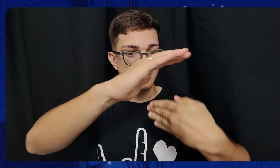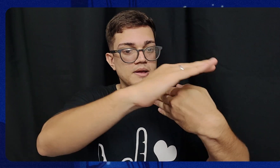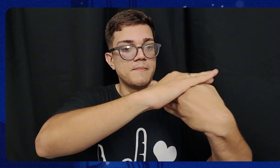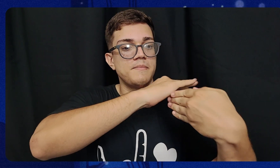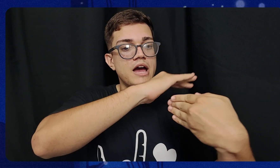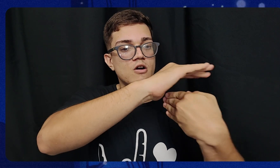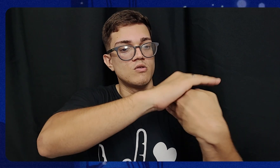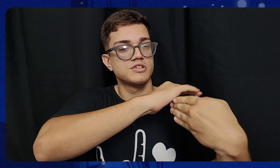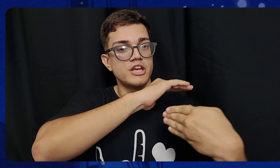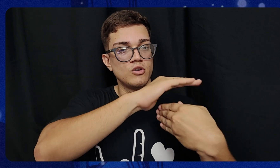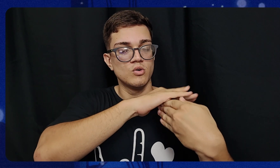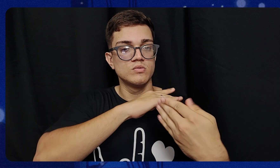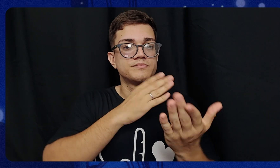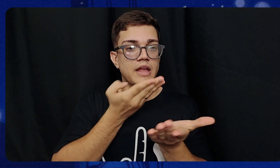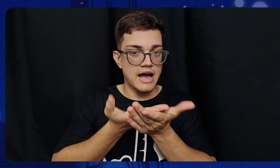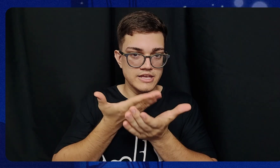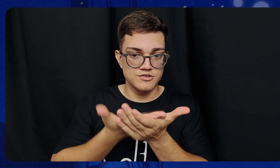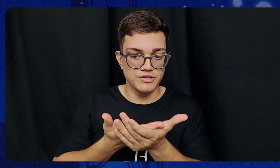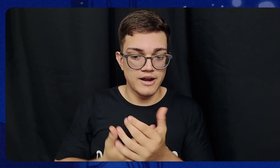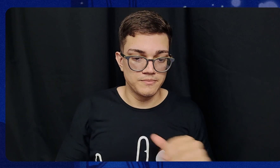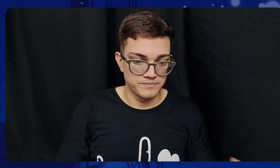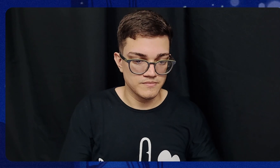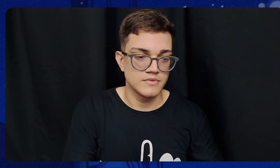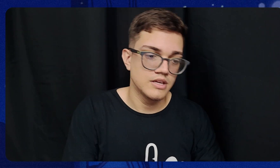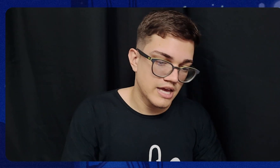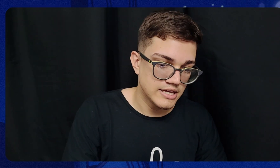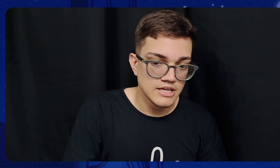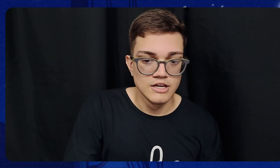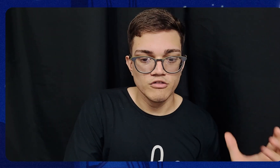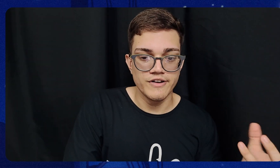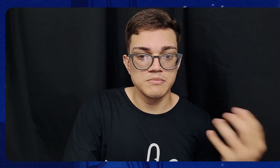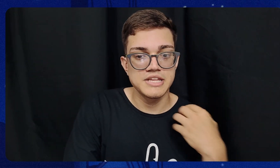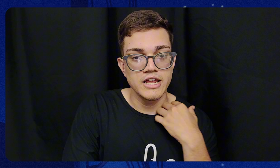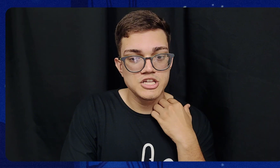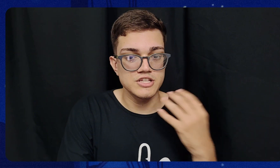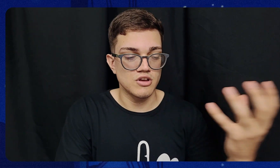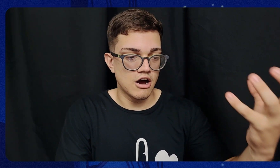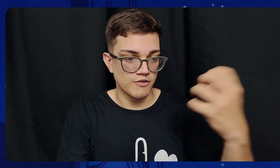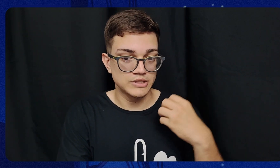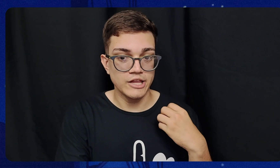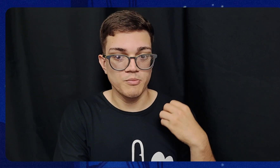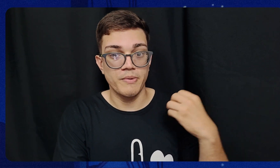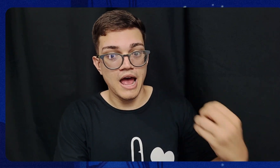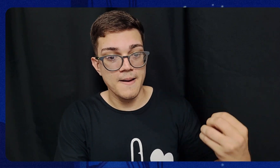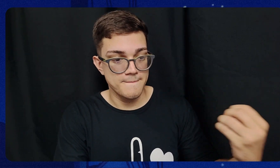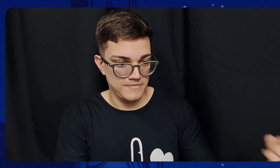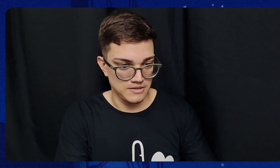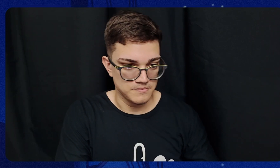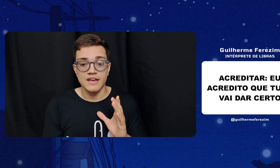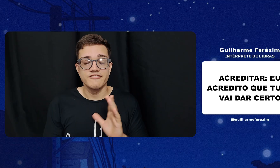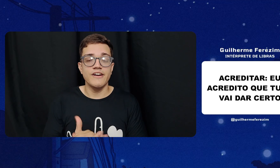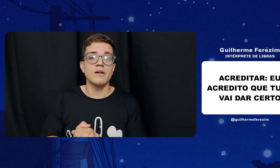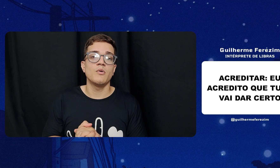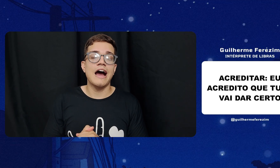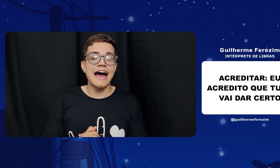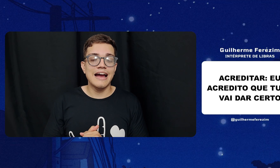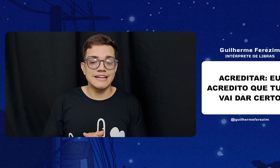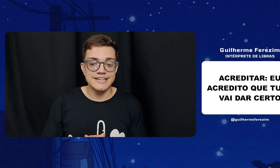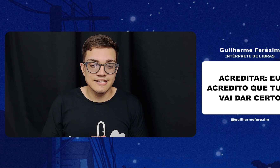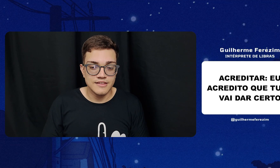Professor me aconselhou a estudar. E aí o verbo seria direcional voltado para mim.